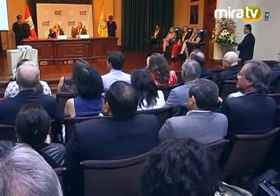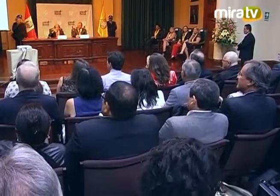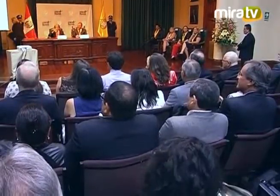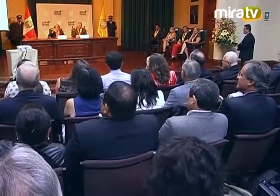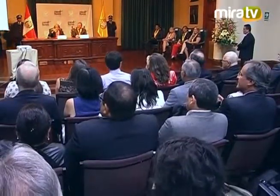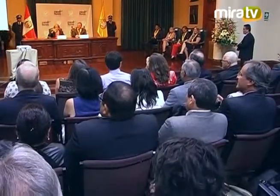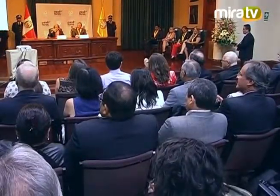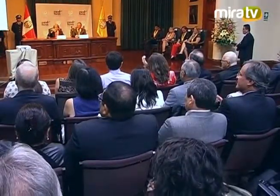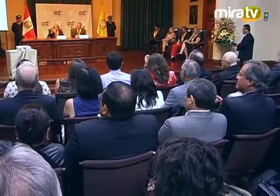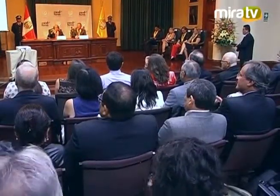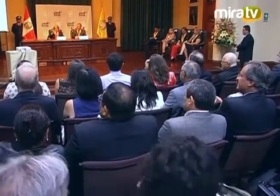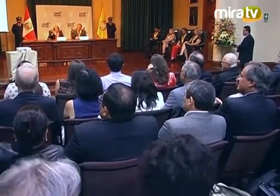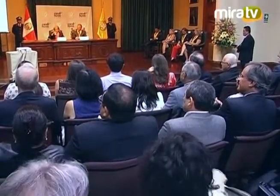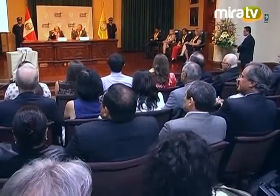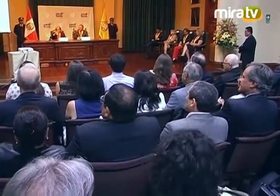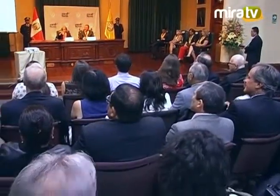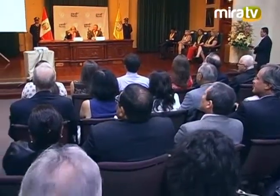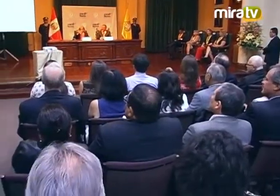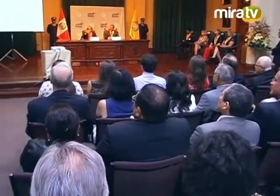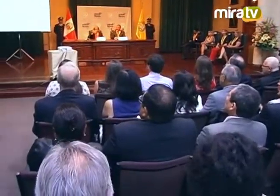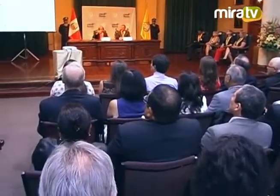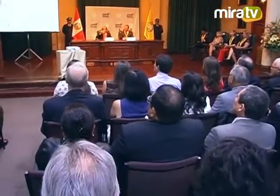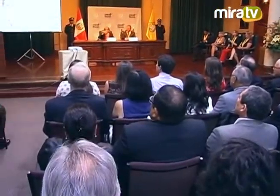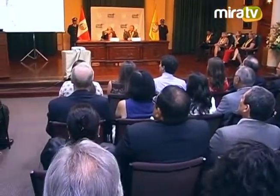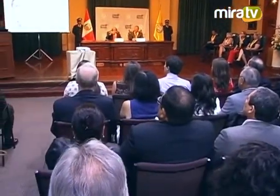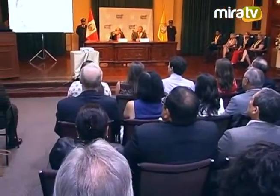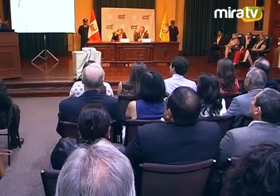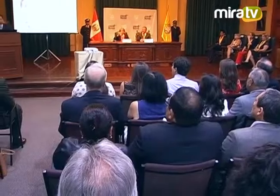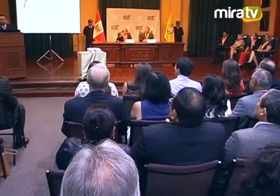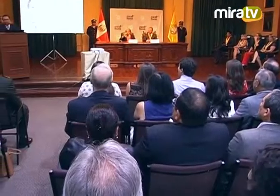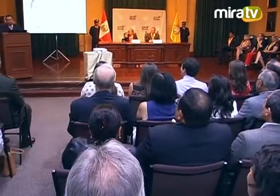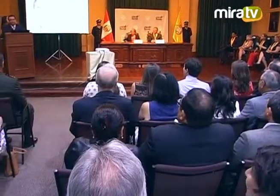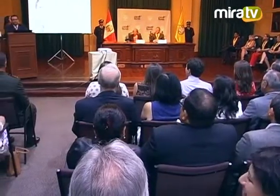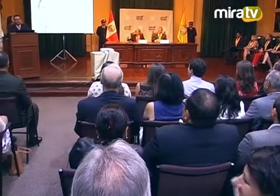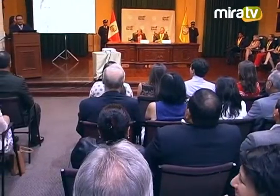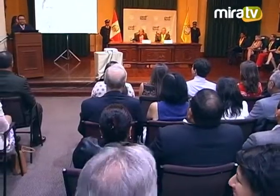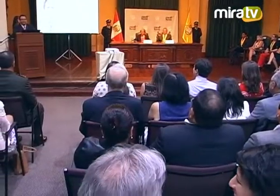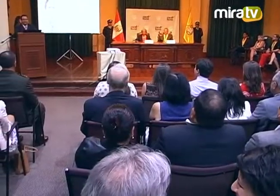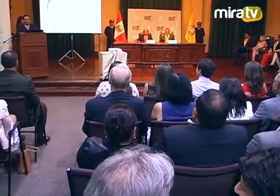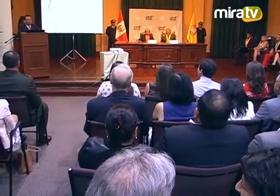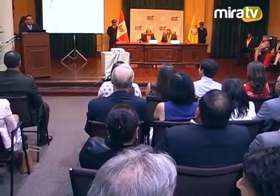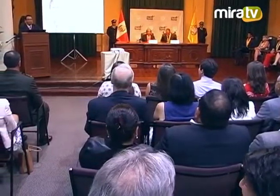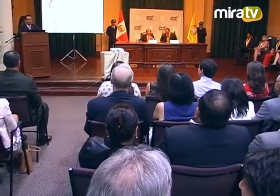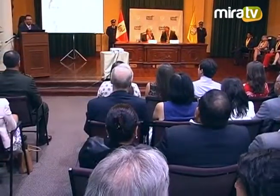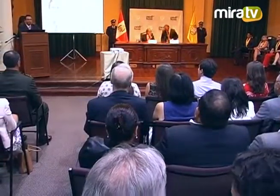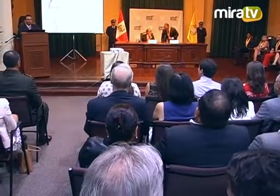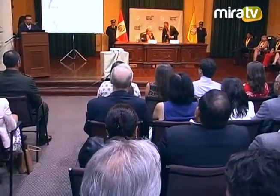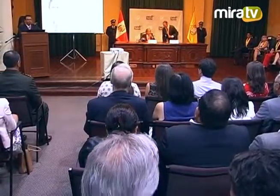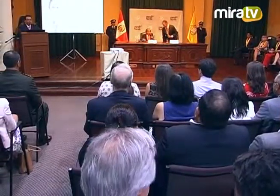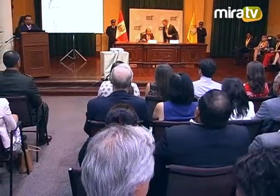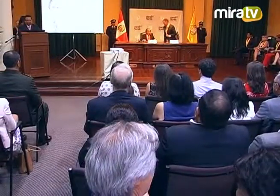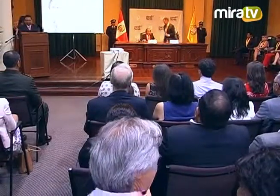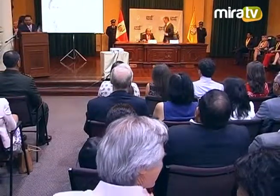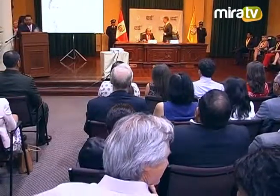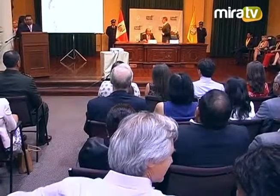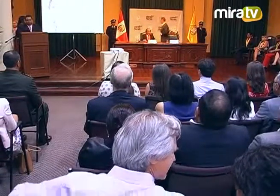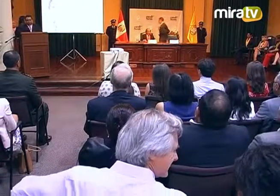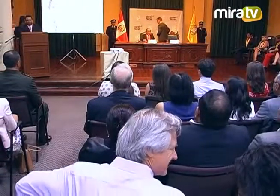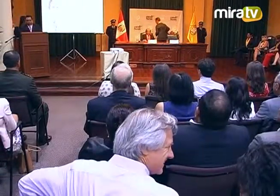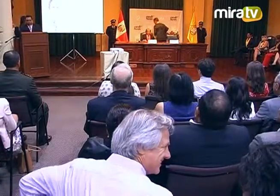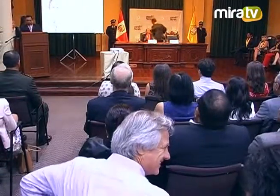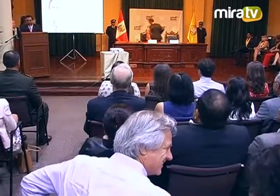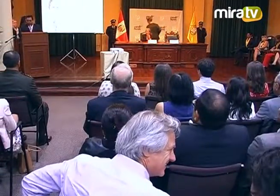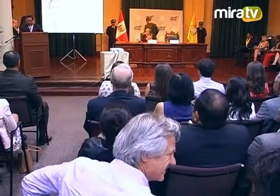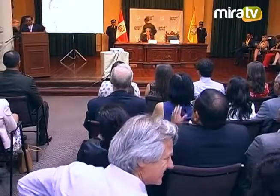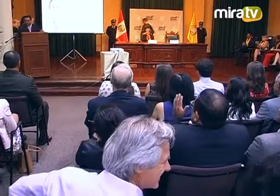A continuación, damas y caballeros, palabras del doctor Jorge Muñoz Welles, alcalde de Miraflores. Lo